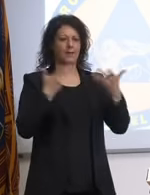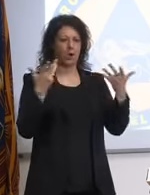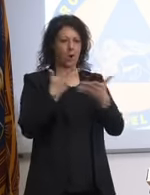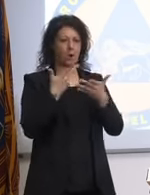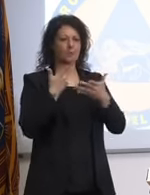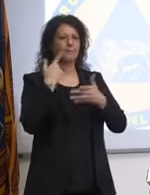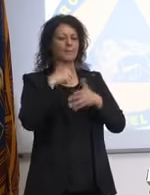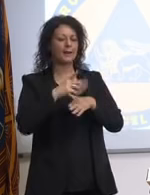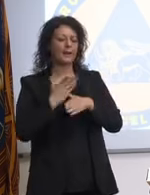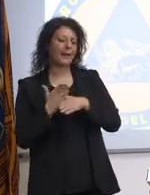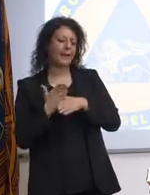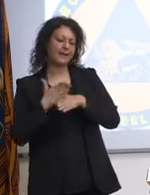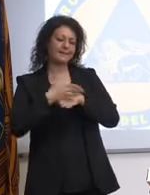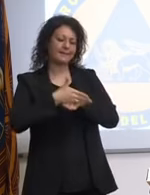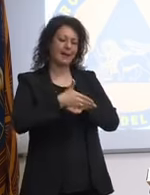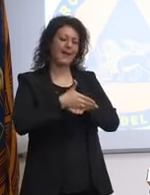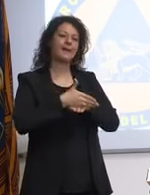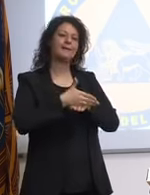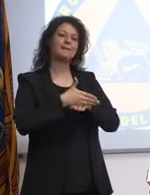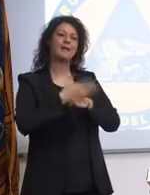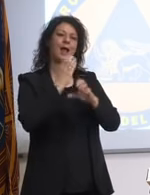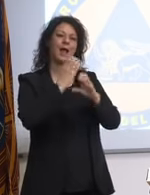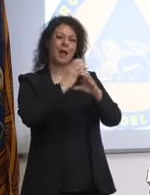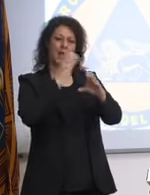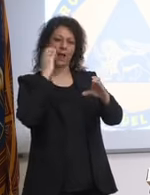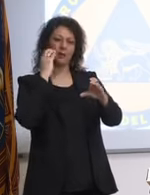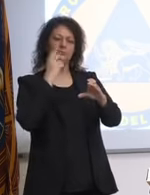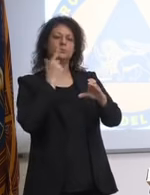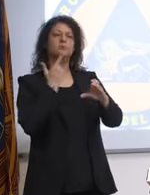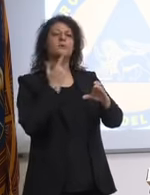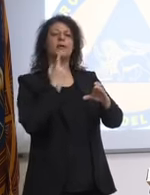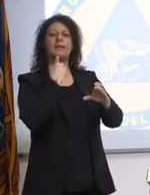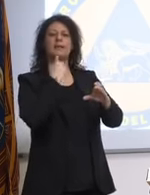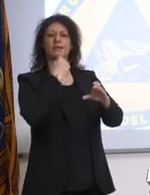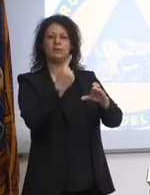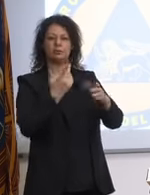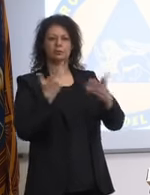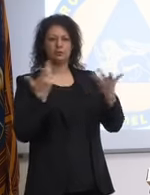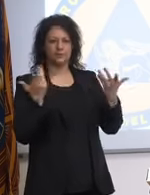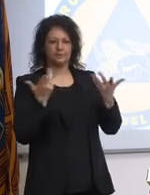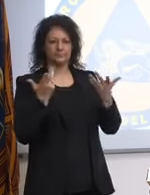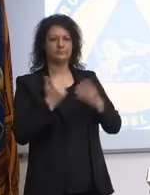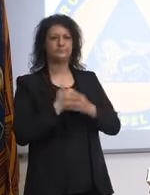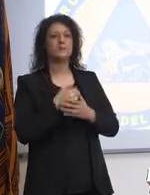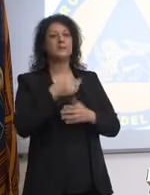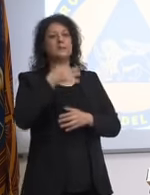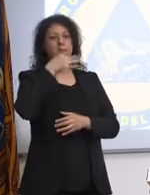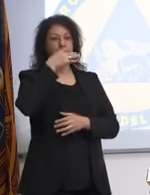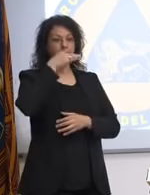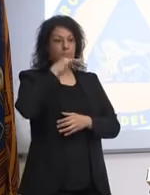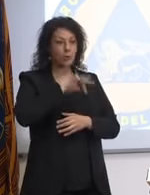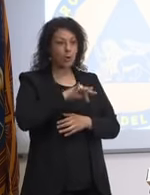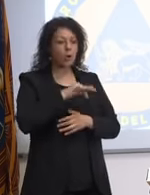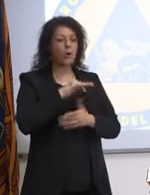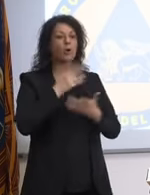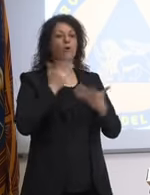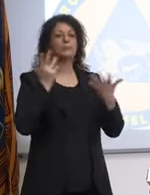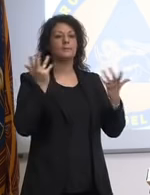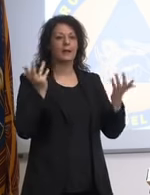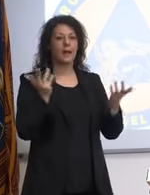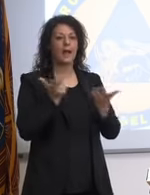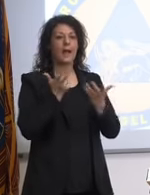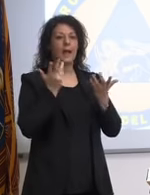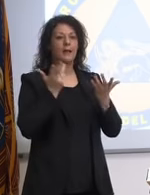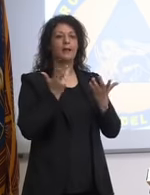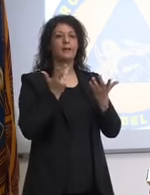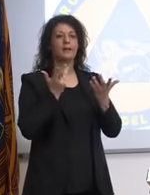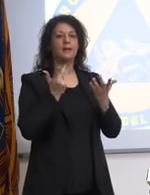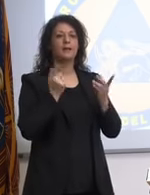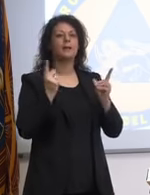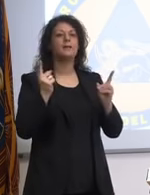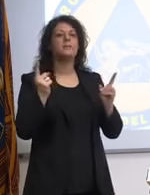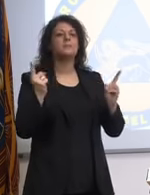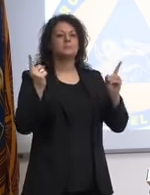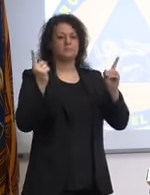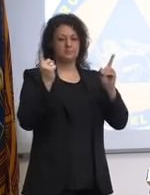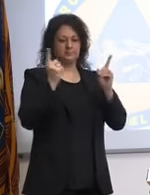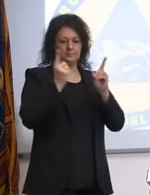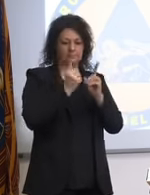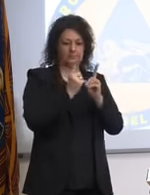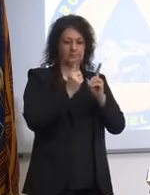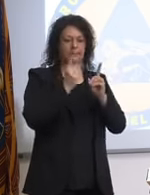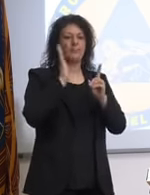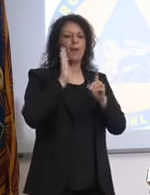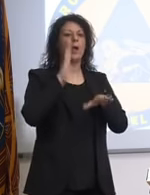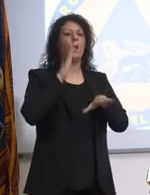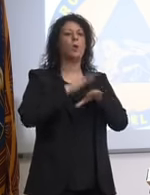quant'altro, e dice possiamo anche derogare al distanziamento di un metro con le sedute in